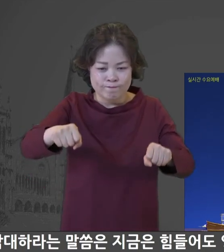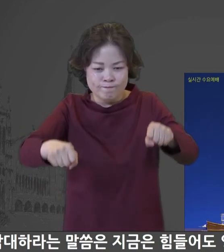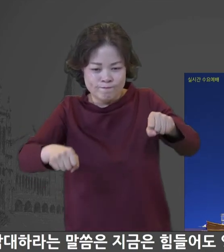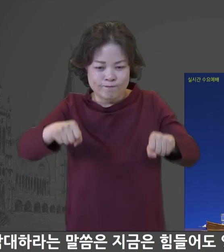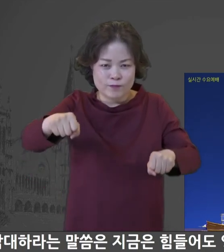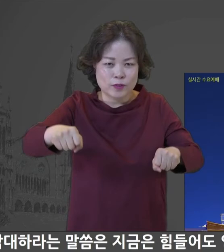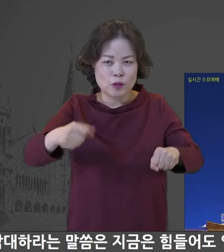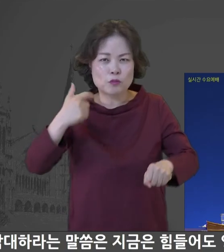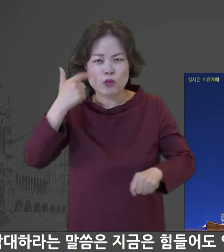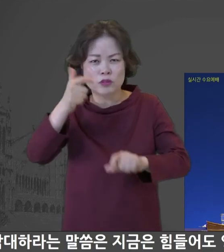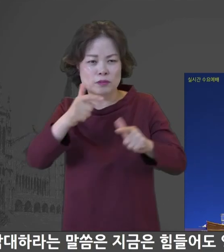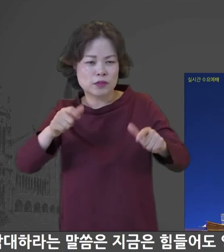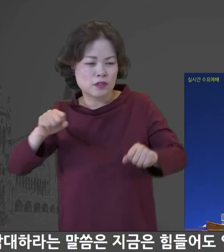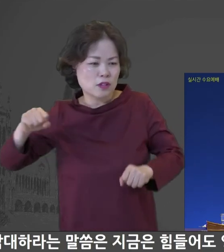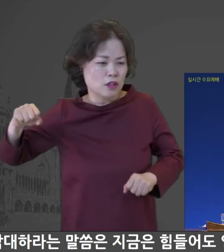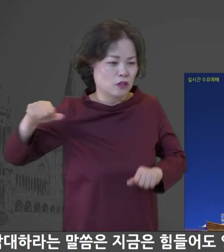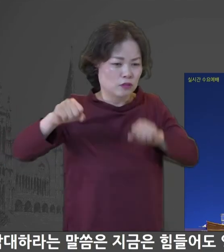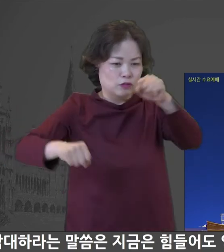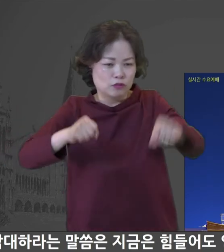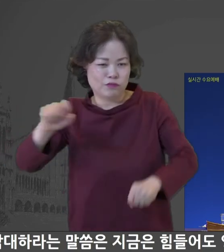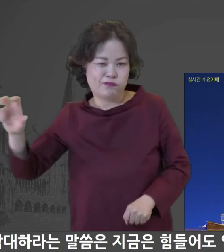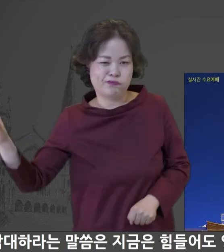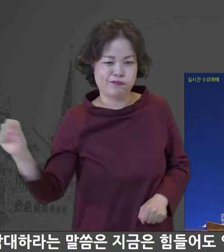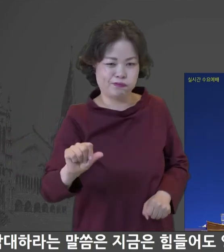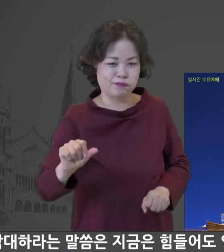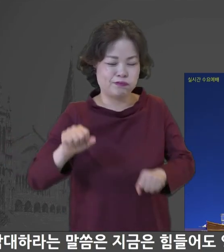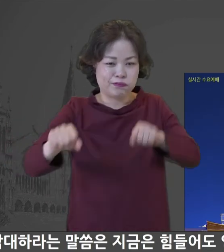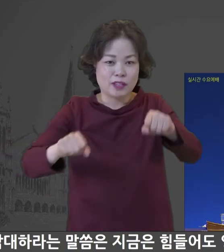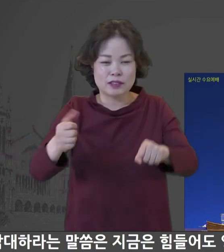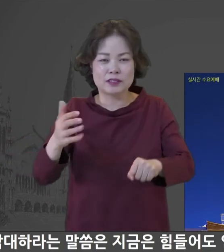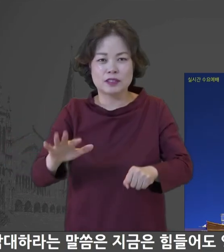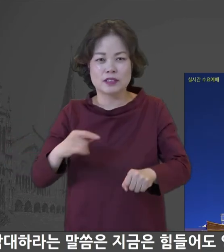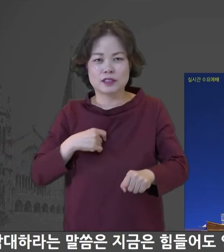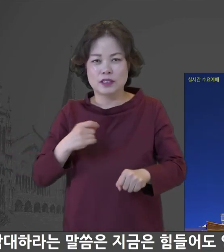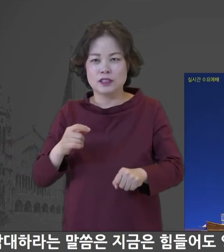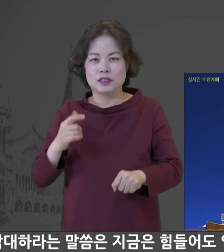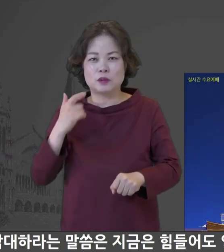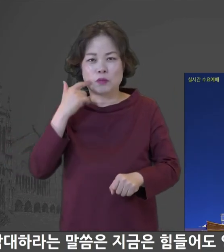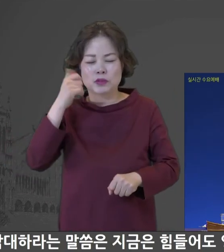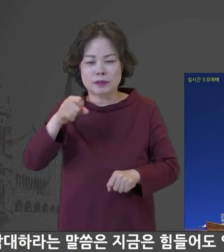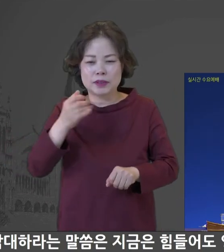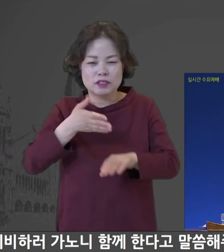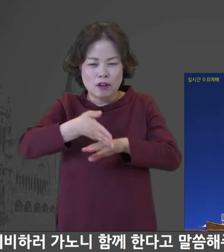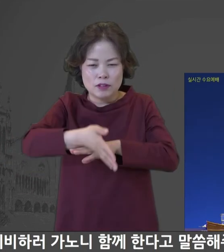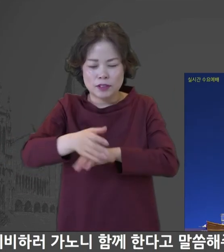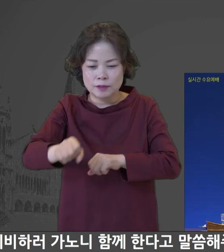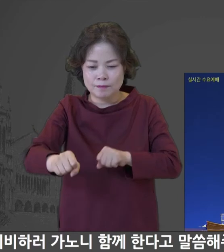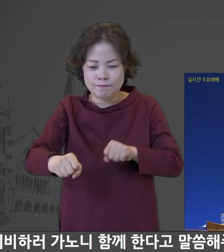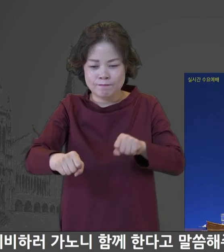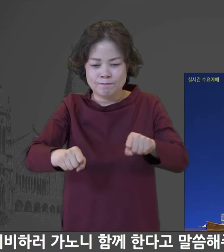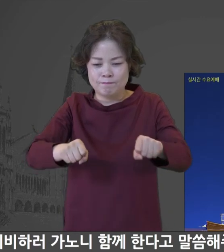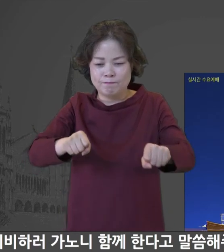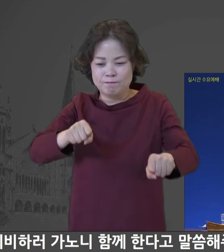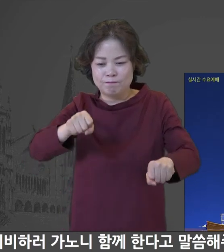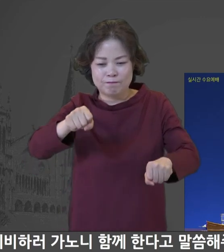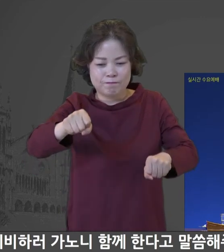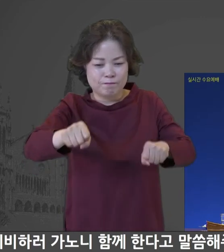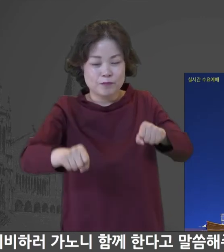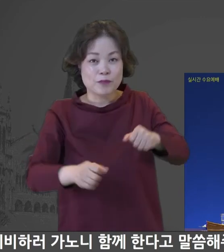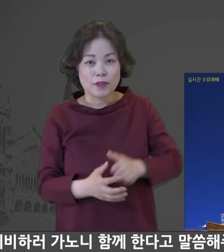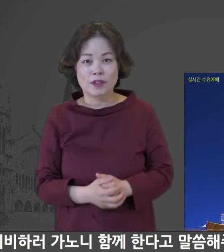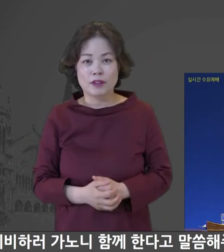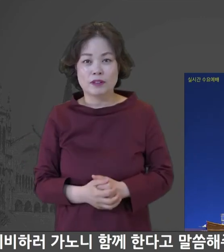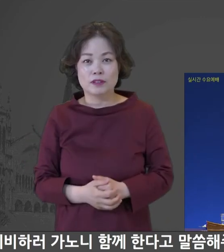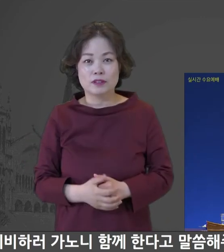시작해가지고 목사님들은 막 앞으로 가는데 저는 맨 뒤에서 그냥 이렇게 따라갑니다. 근데